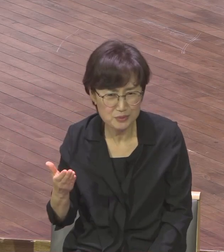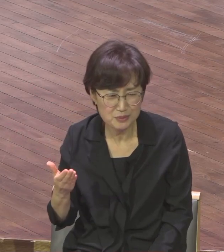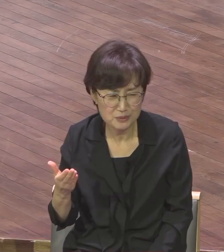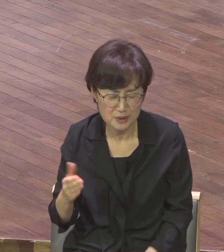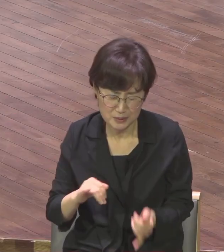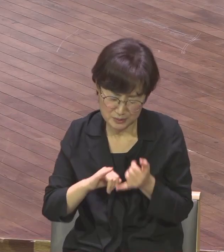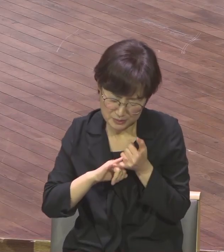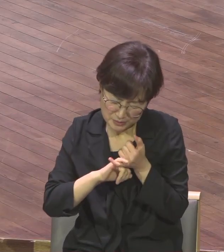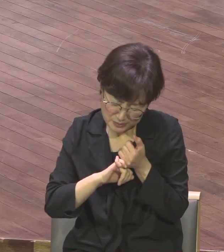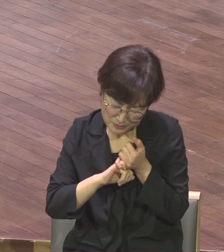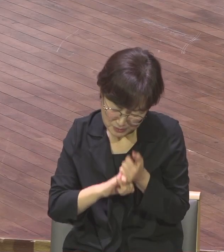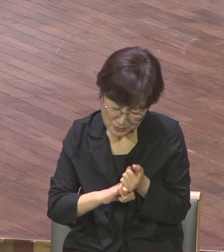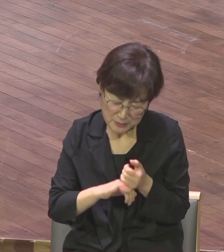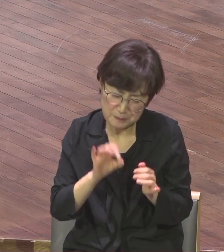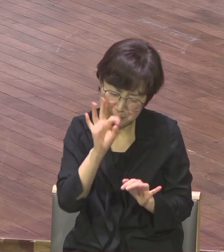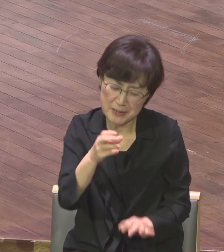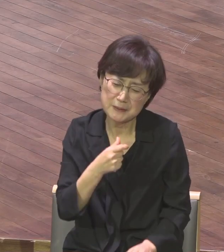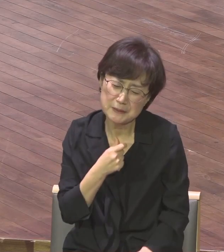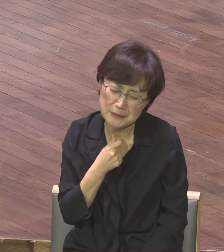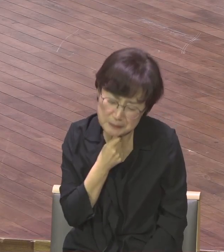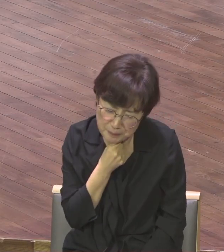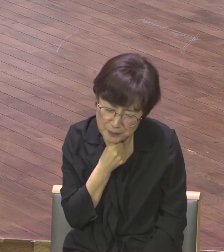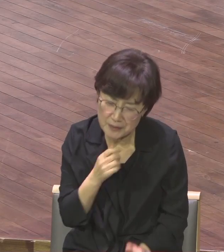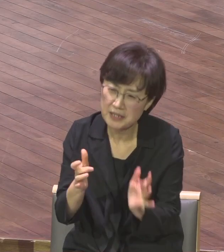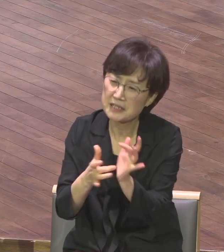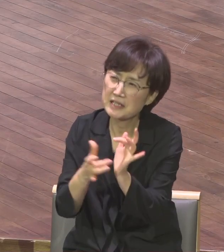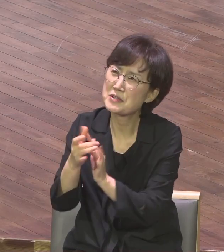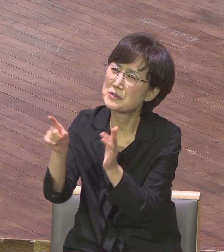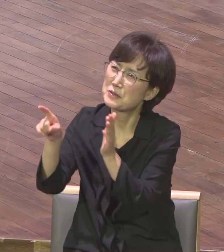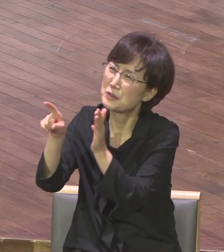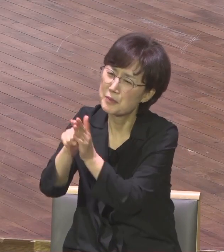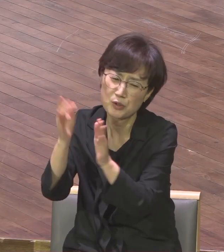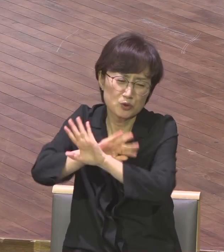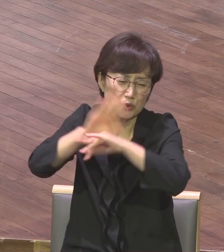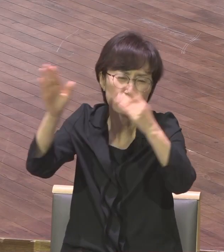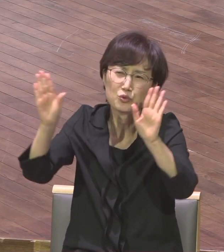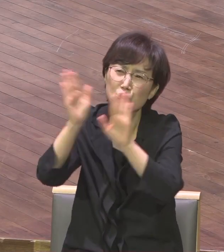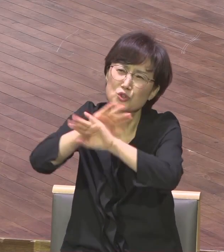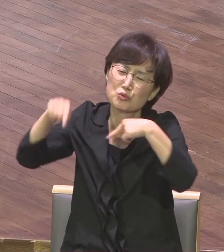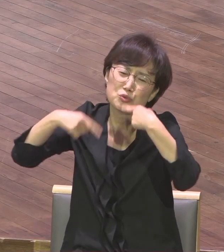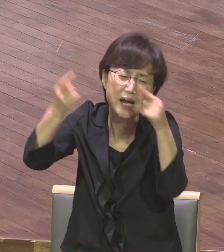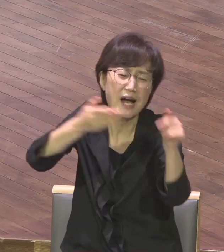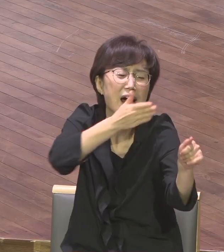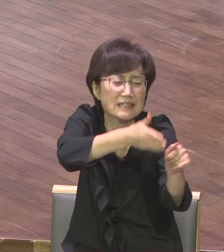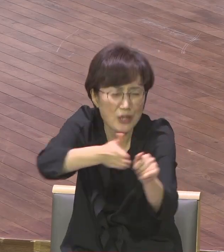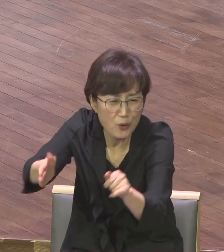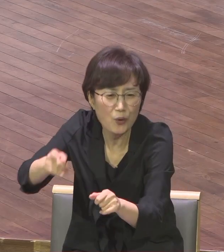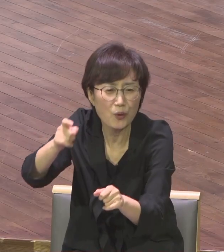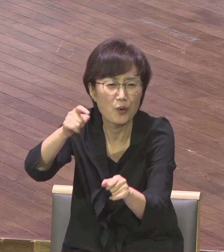꼭 예수 믿고 천당 가라고 불렀소.